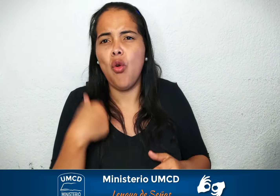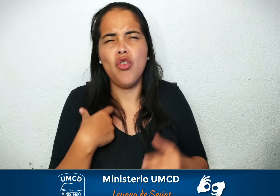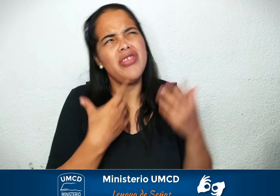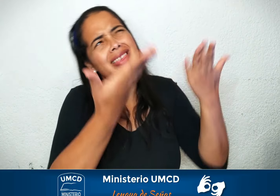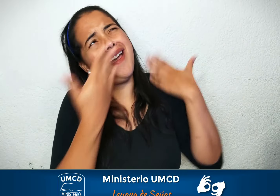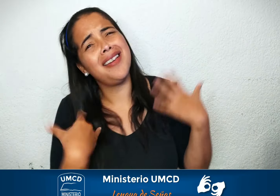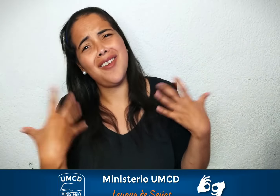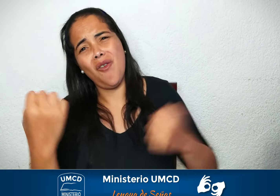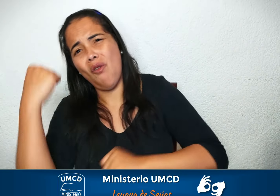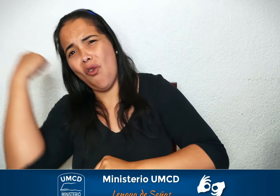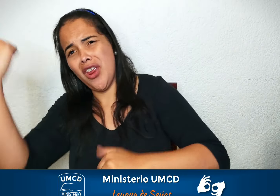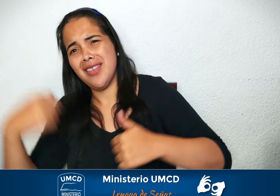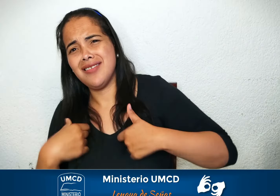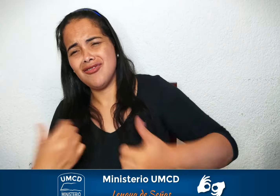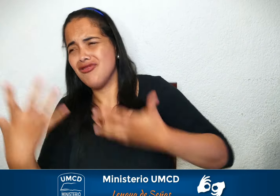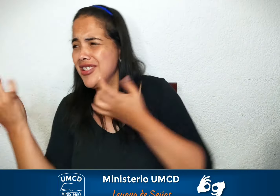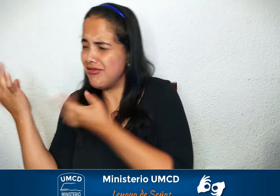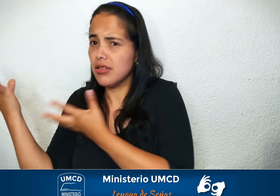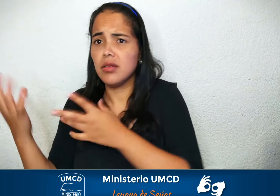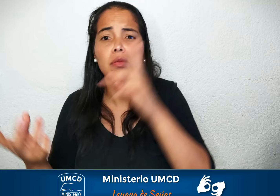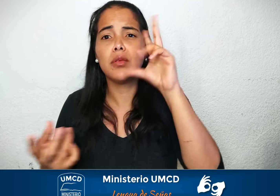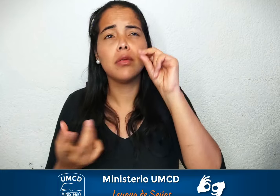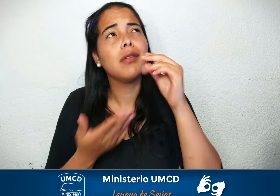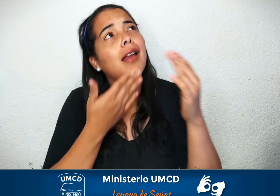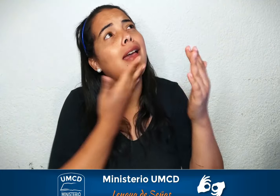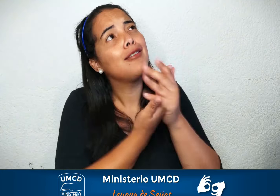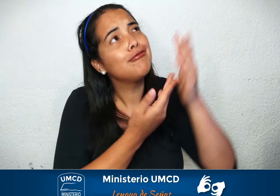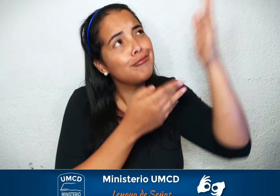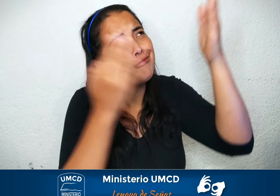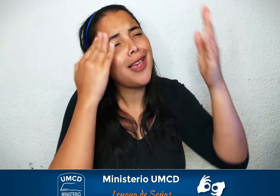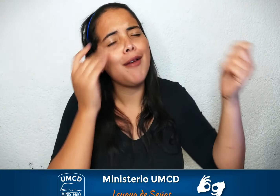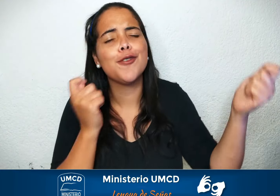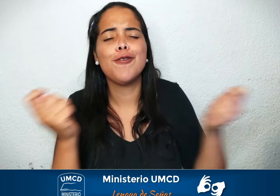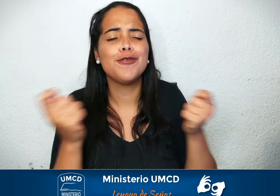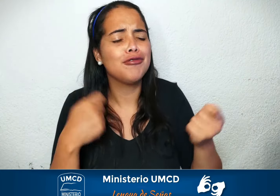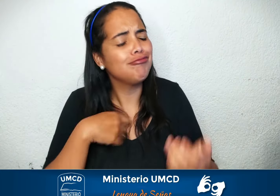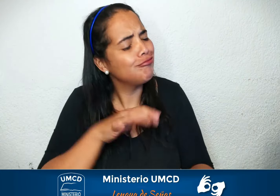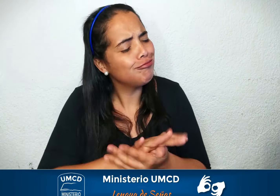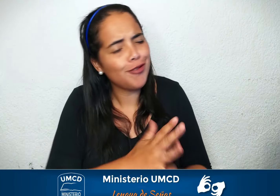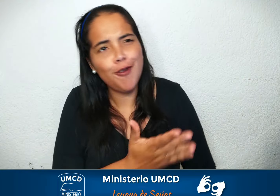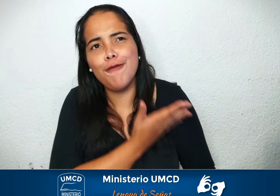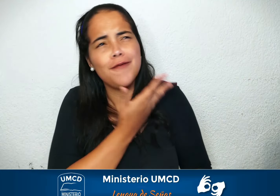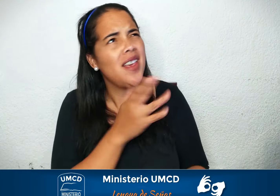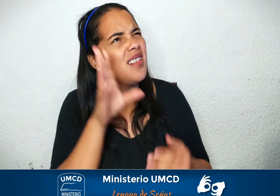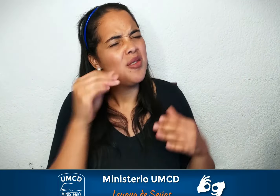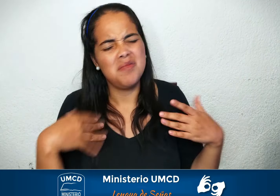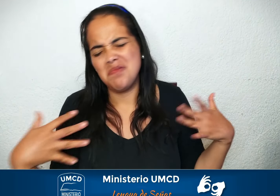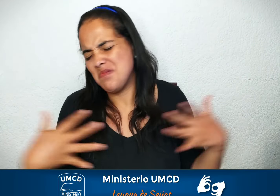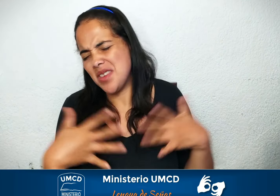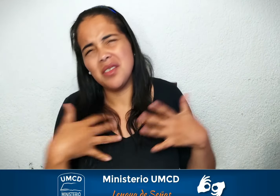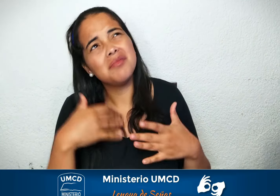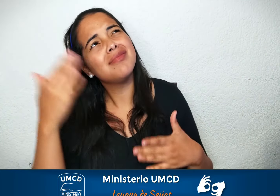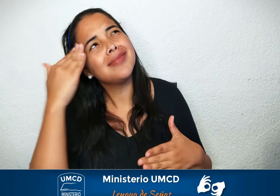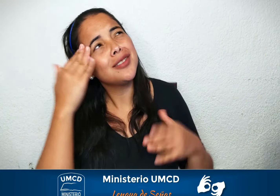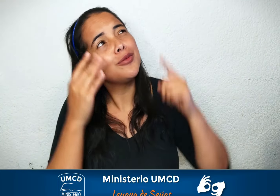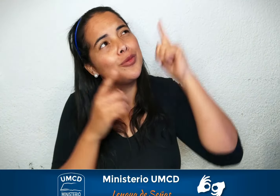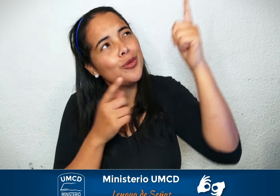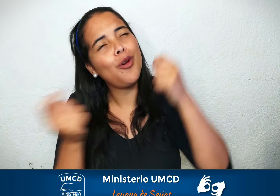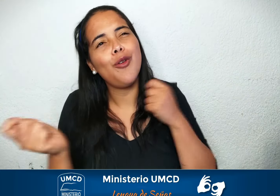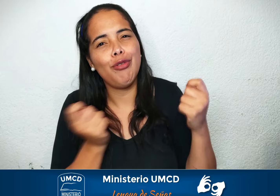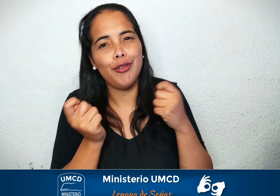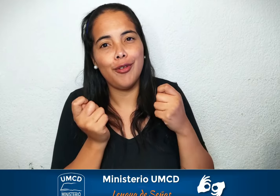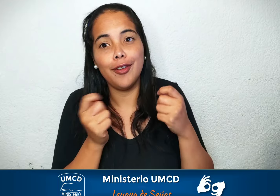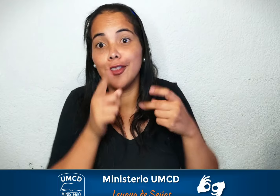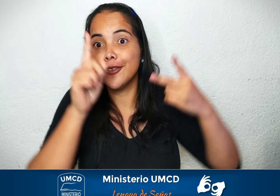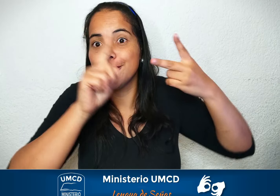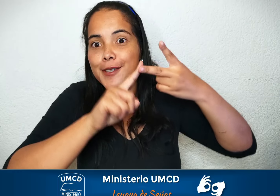grande, poderoso, omnisciente, porque Él tenía control de todas las cosas que pasaban tanto en Israel